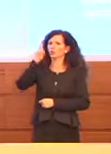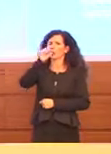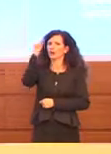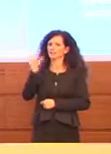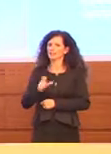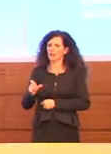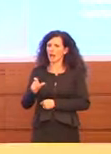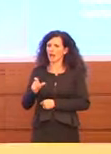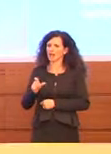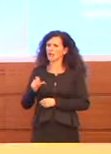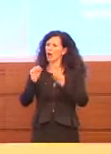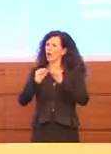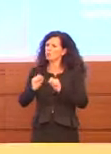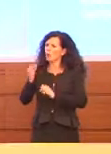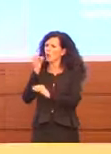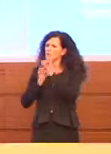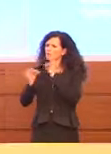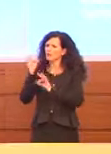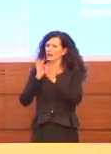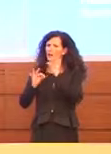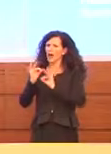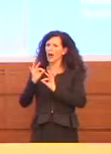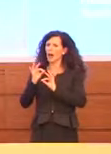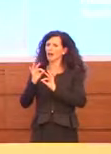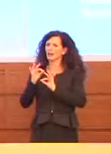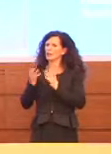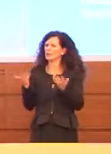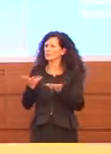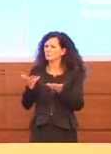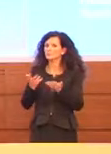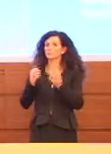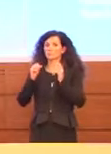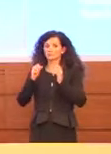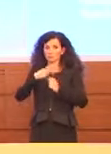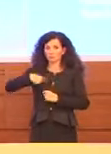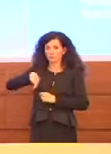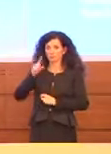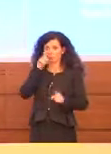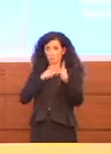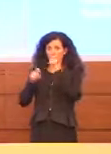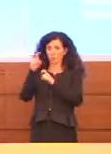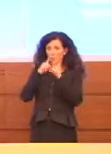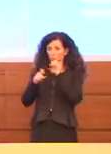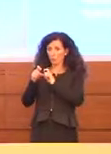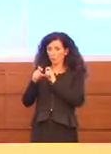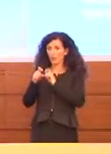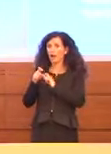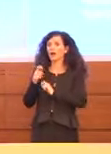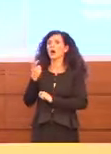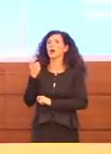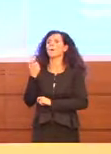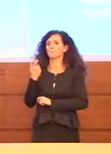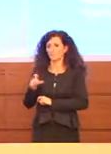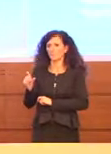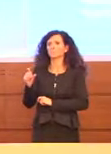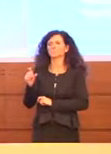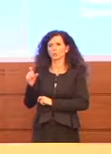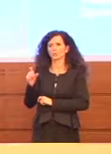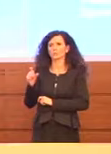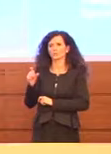di che si tratta e se c'è da preoccuparsi perché forse una delle poche buone notizie durante la